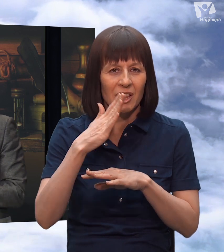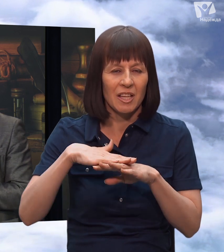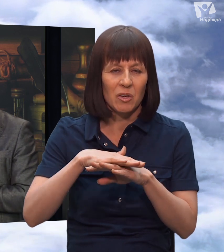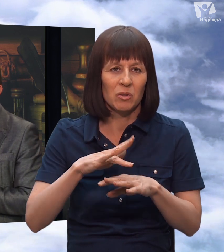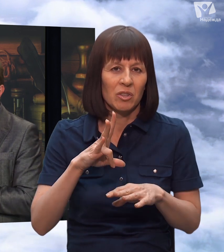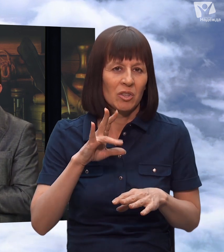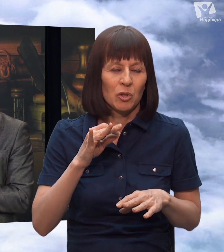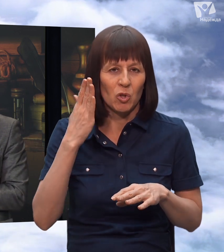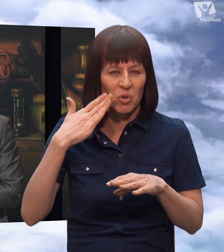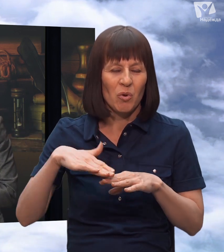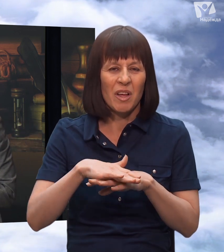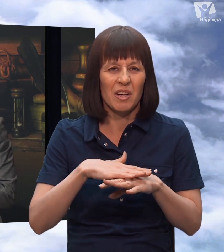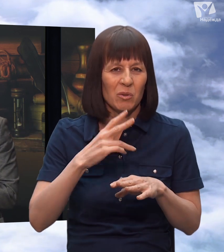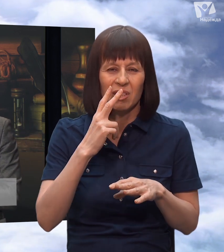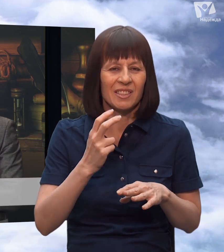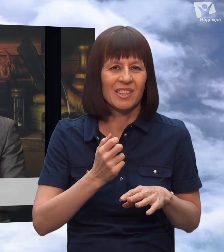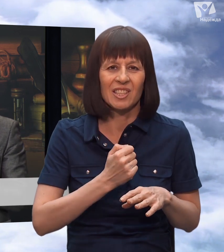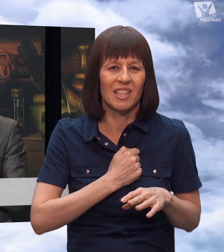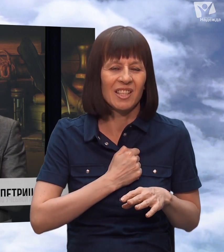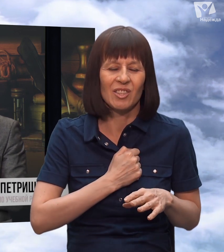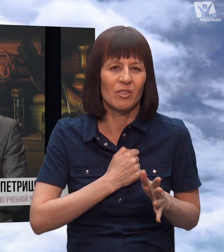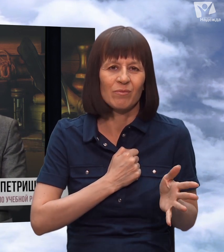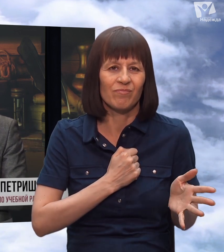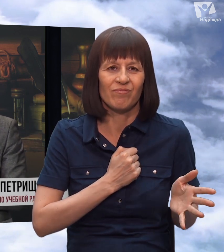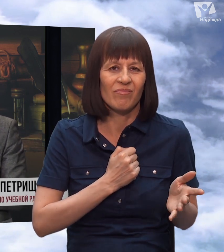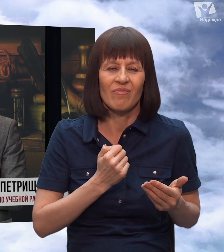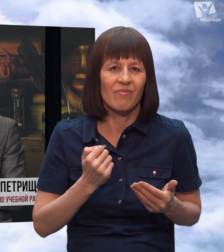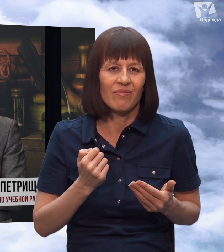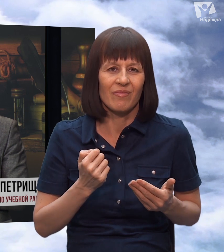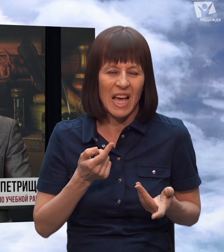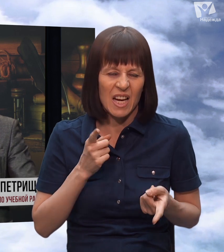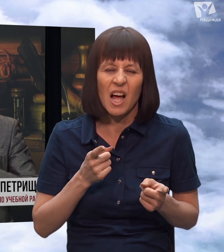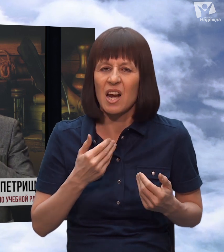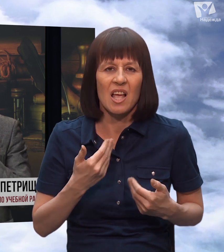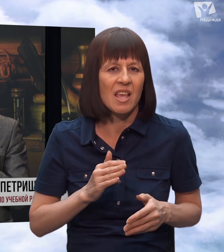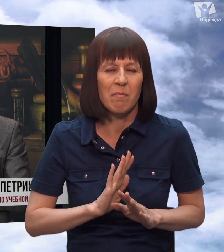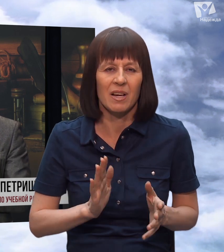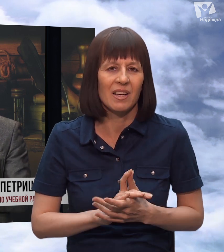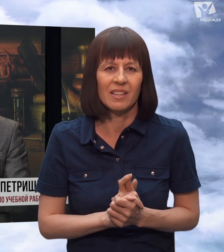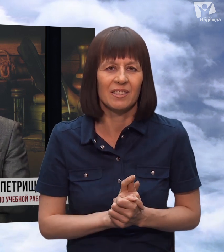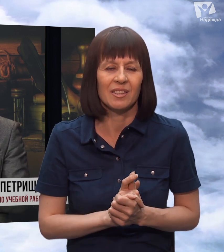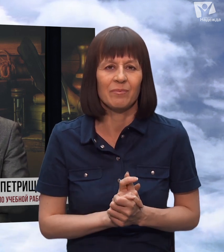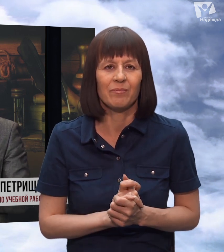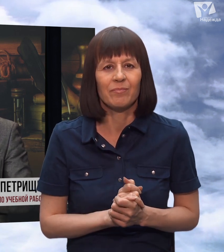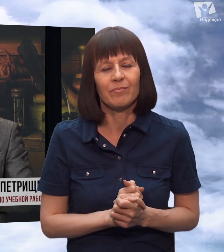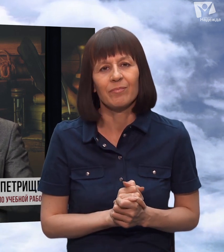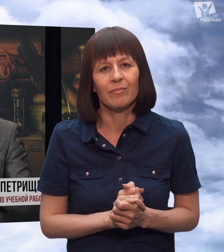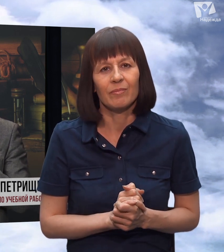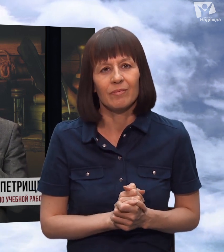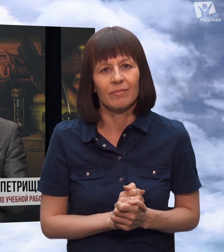мы не можем наверное достичь в нашем духовном развитии